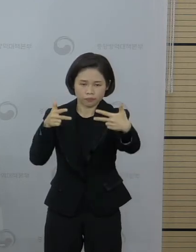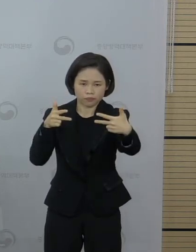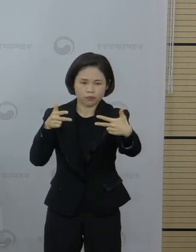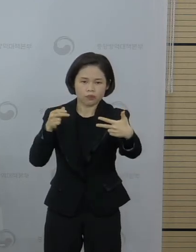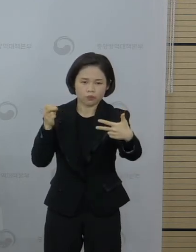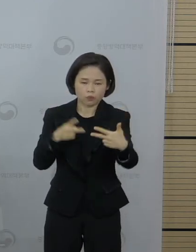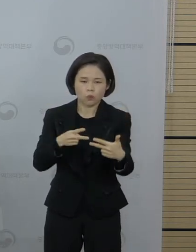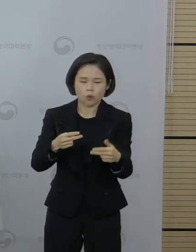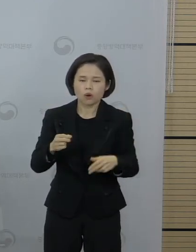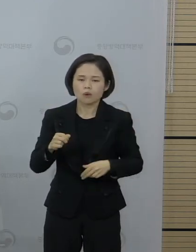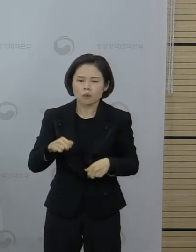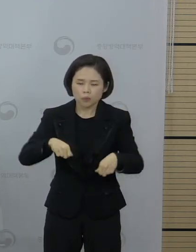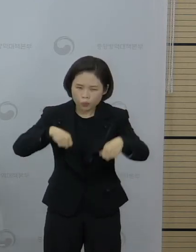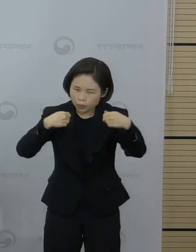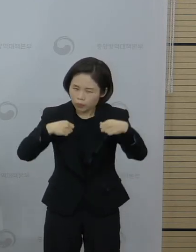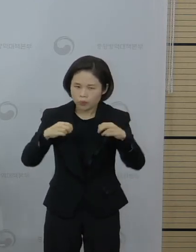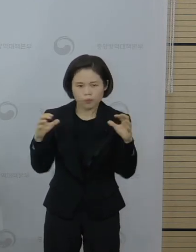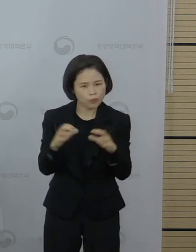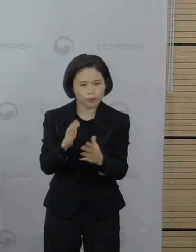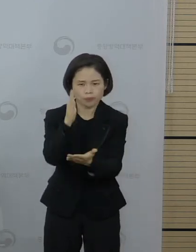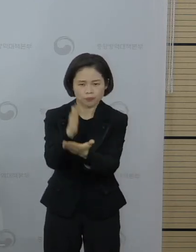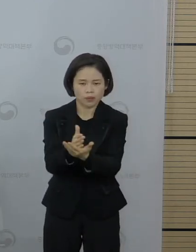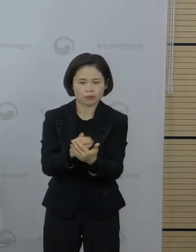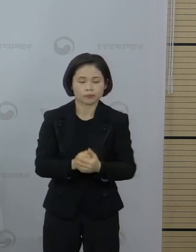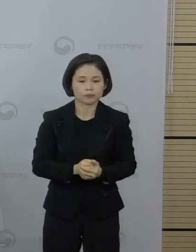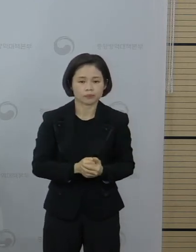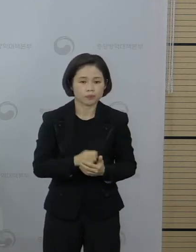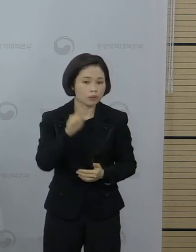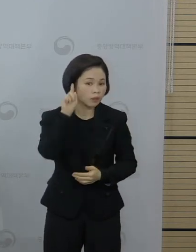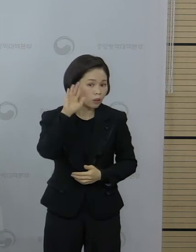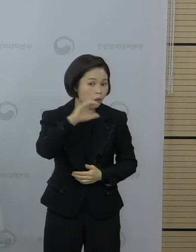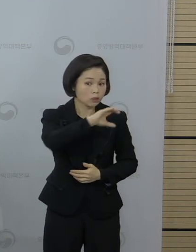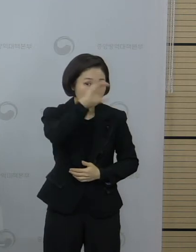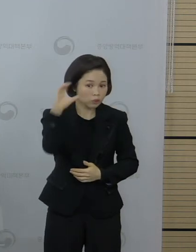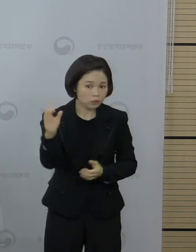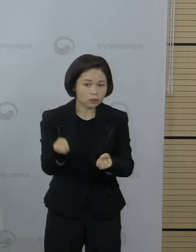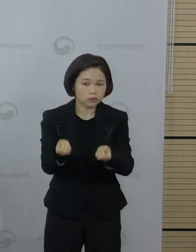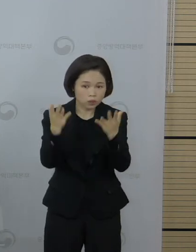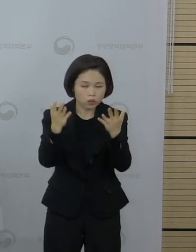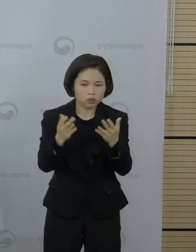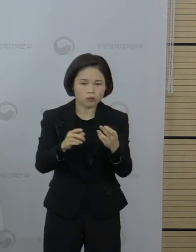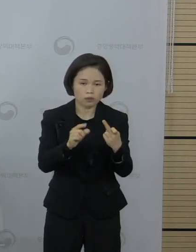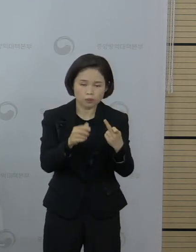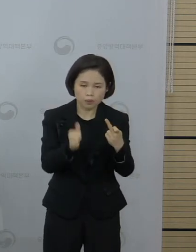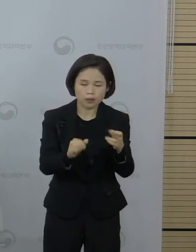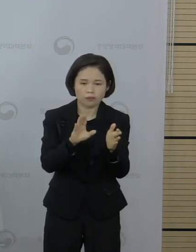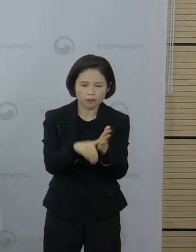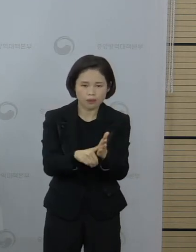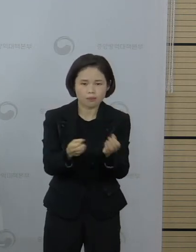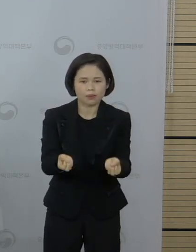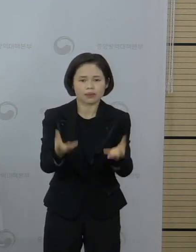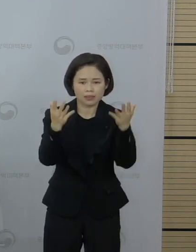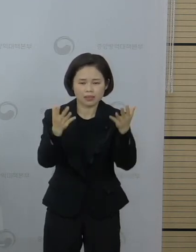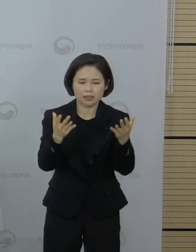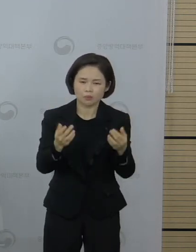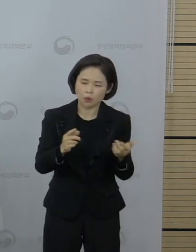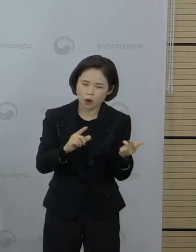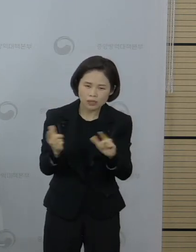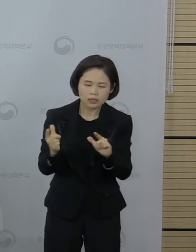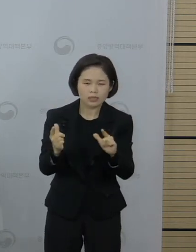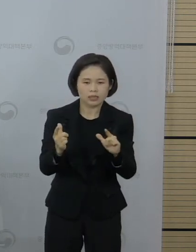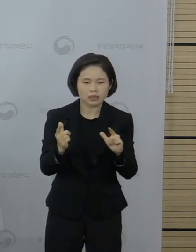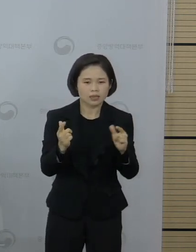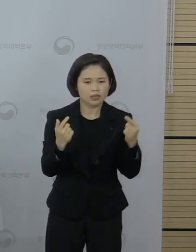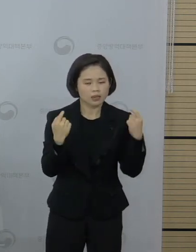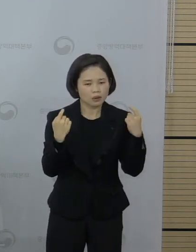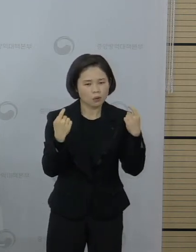식사가 금지됩니다. 성탄절 및 연말 연시에 사적 모임, 파티, 여행, 관광,